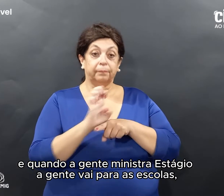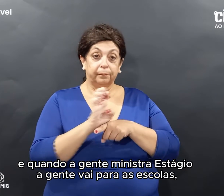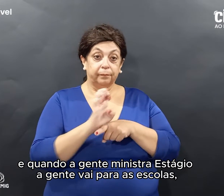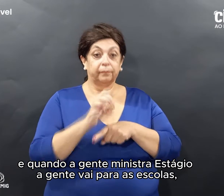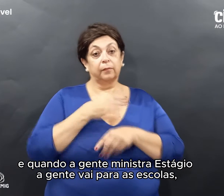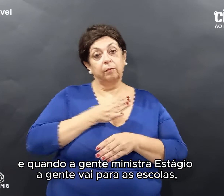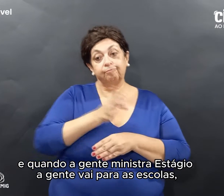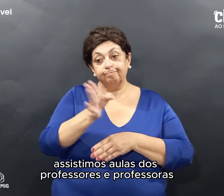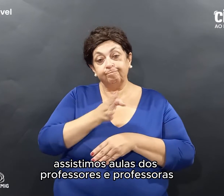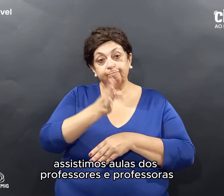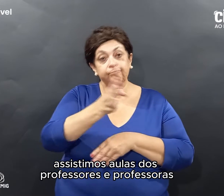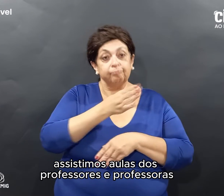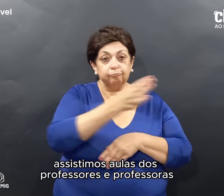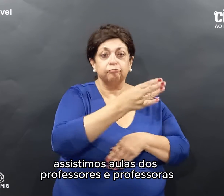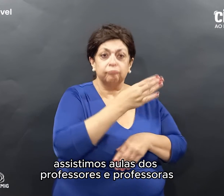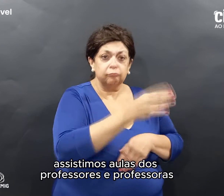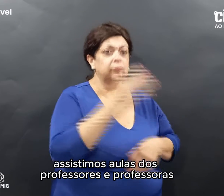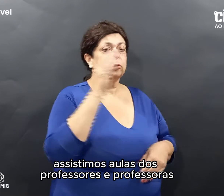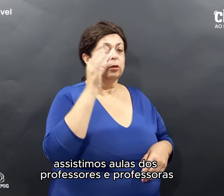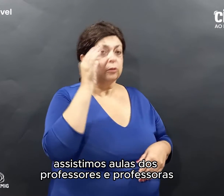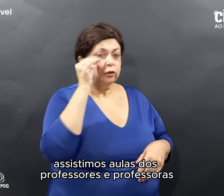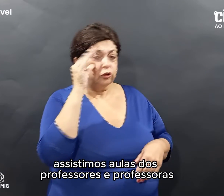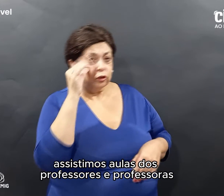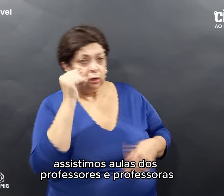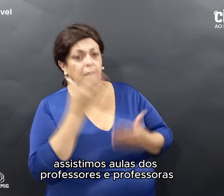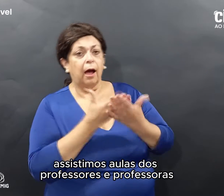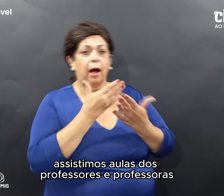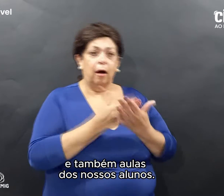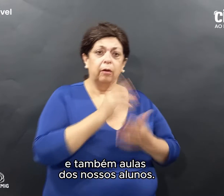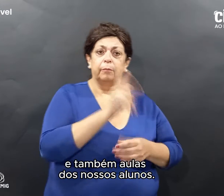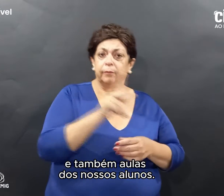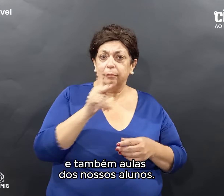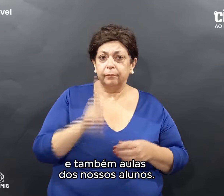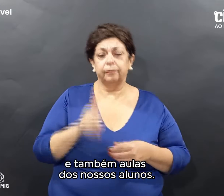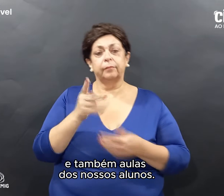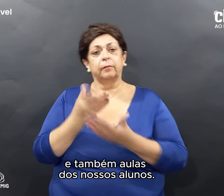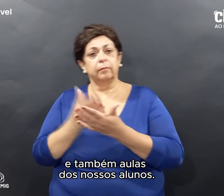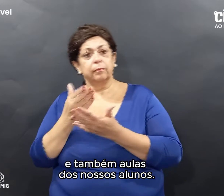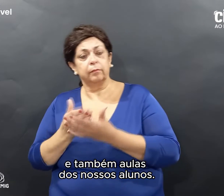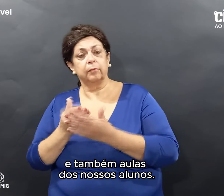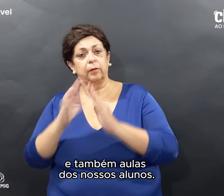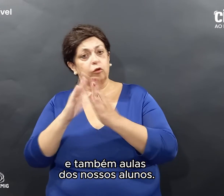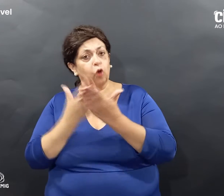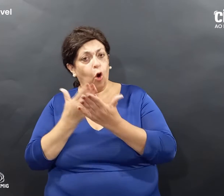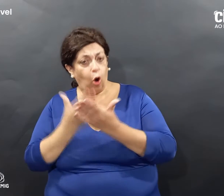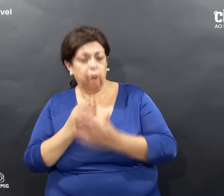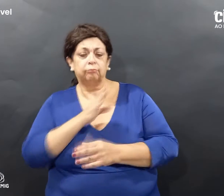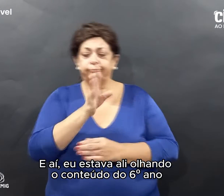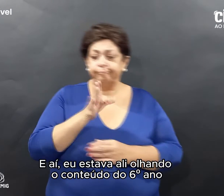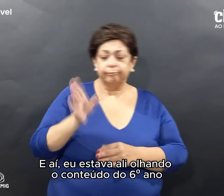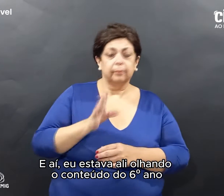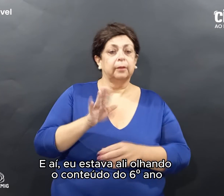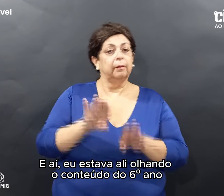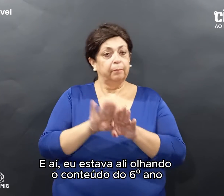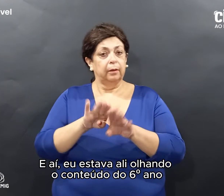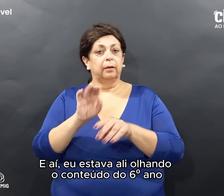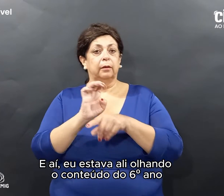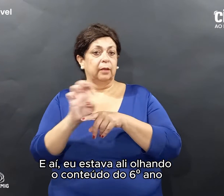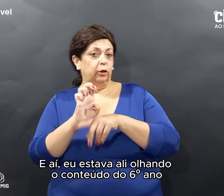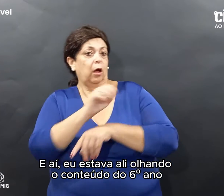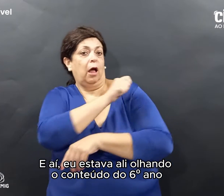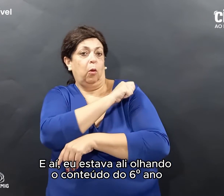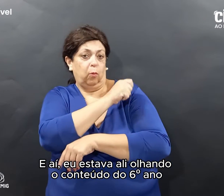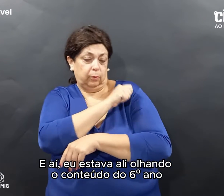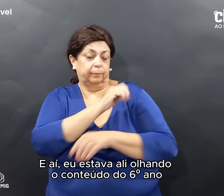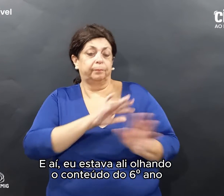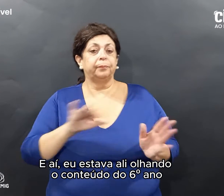as escolas, né? Assistimos aulas dos professores e professoras e também aulas dos nossos alunos. E aí eu estava